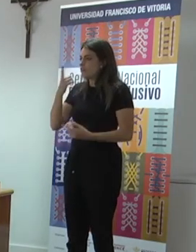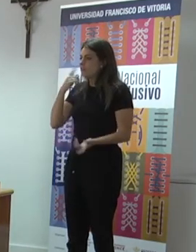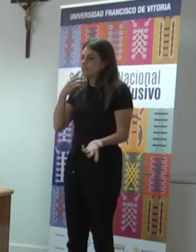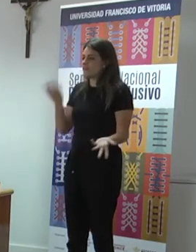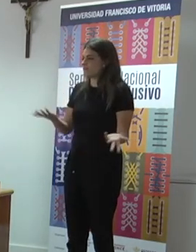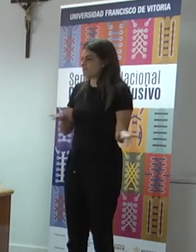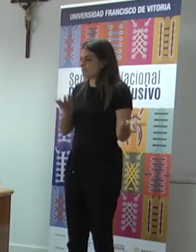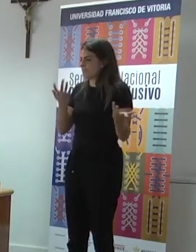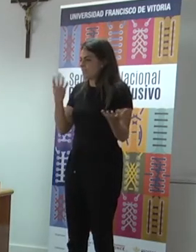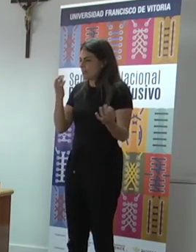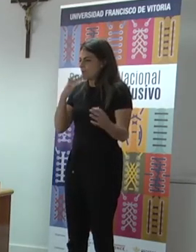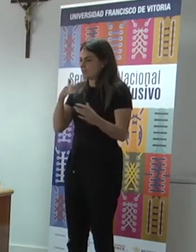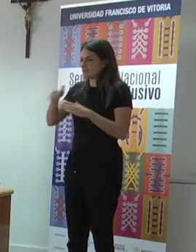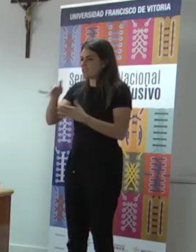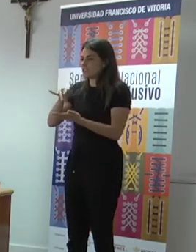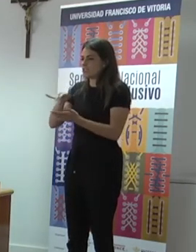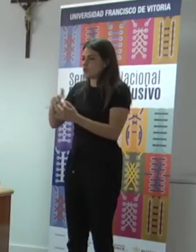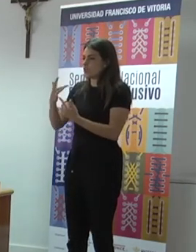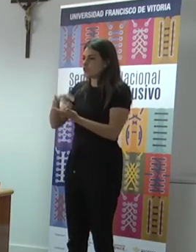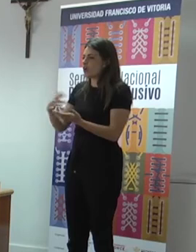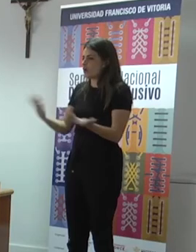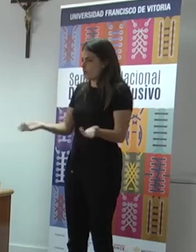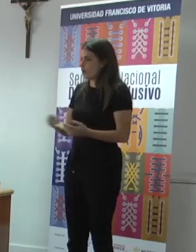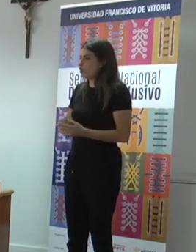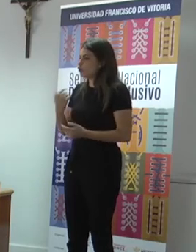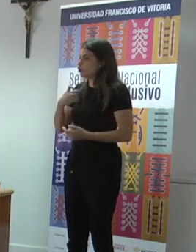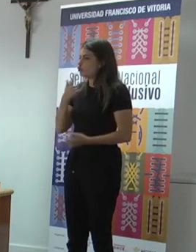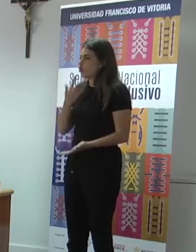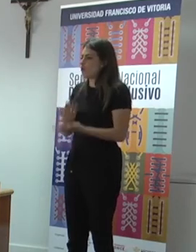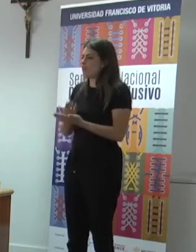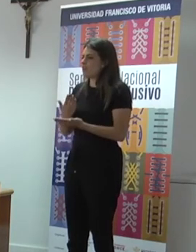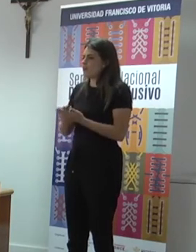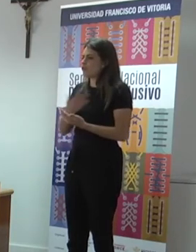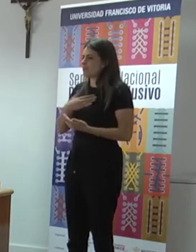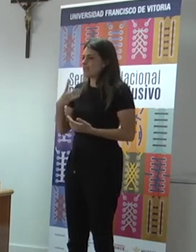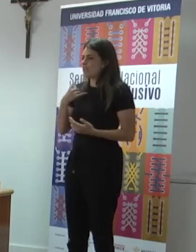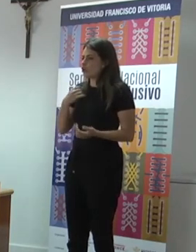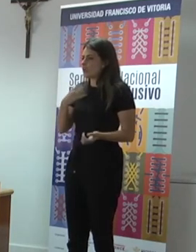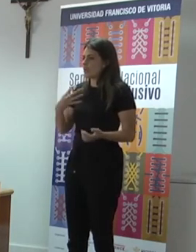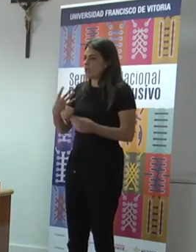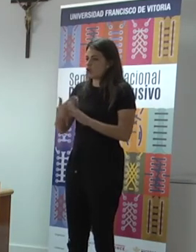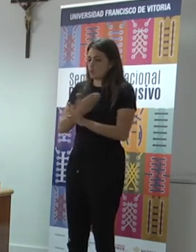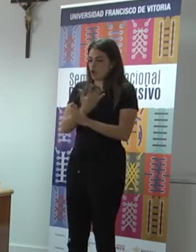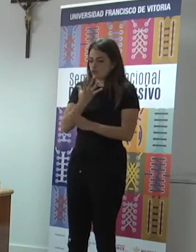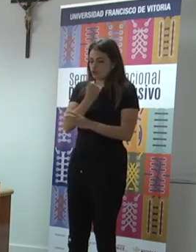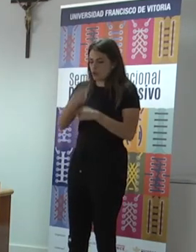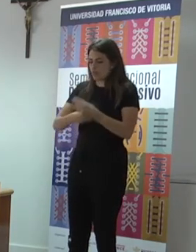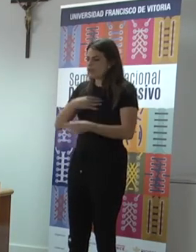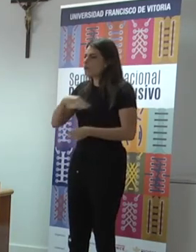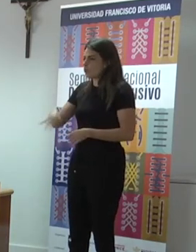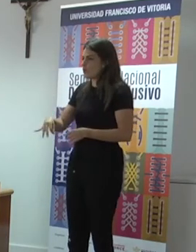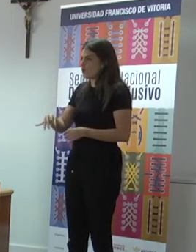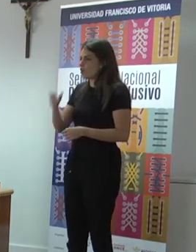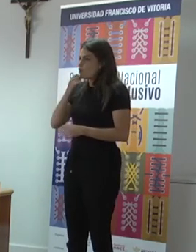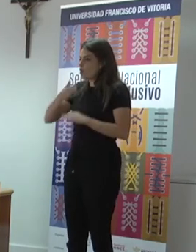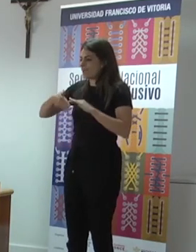encontrar. Yo siempre he intentado demostrar que todo se puede, que todo es posible y que